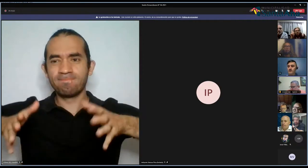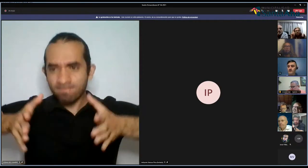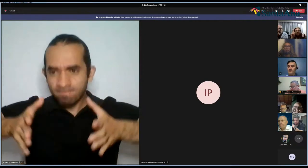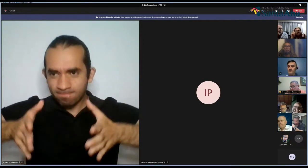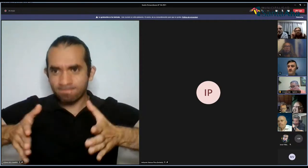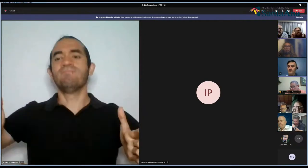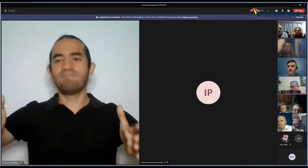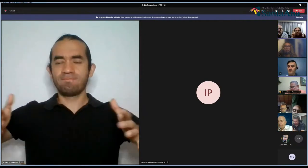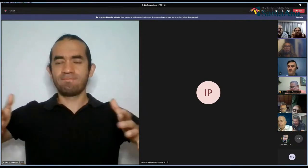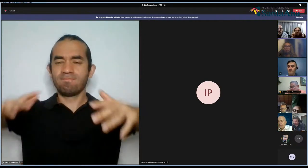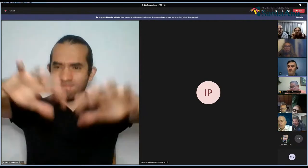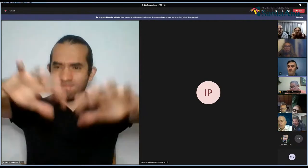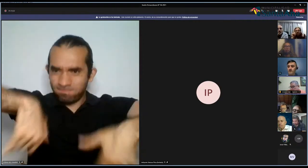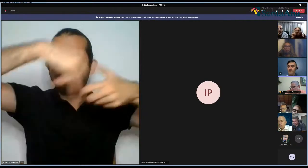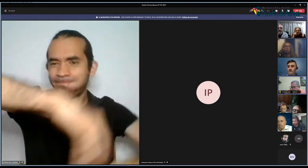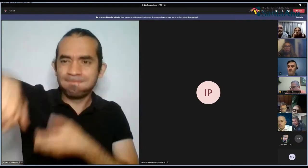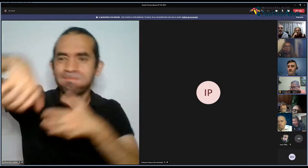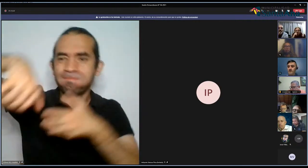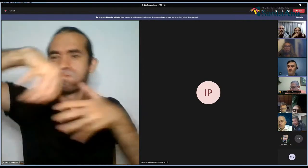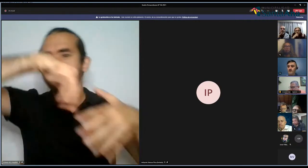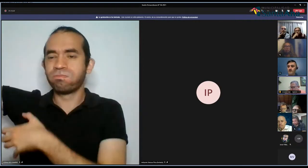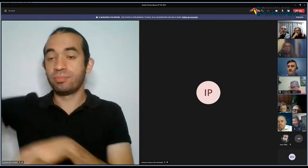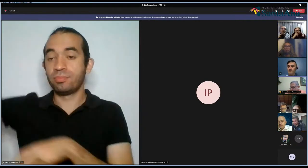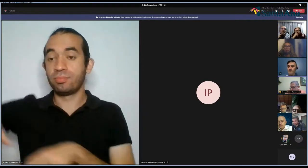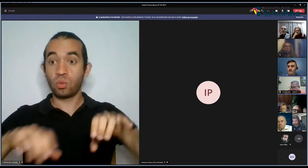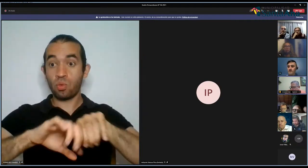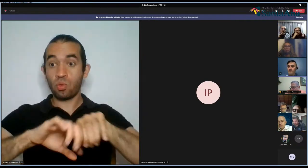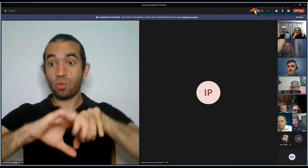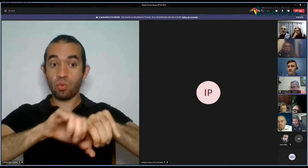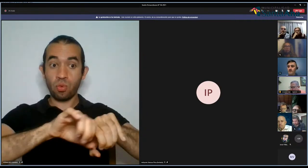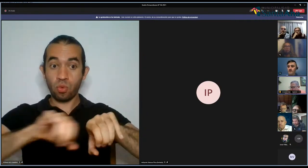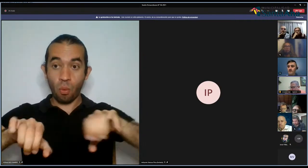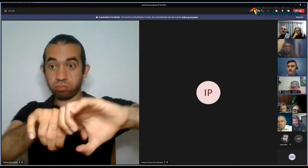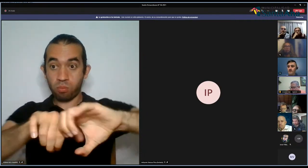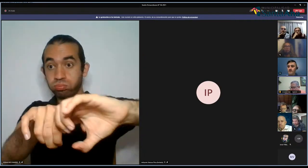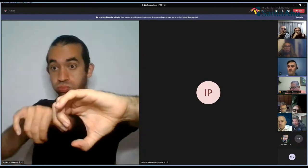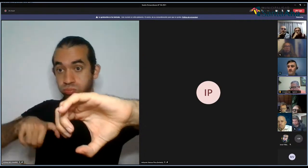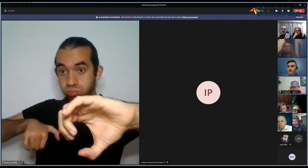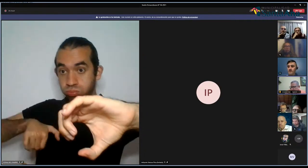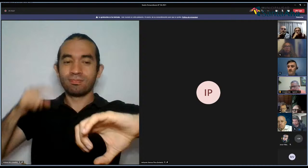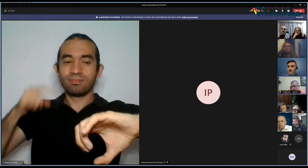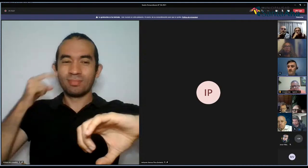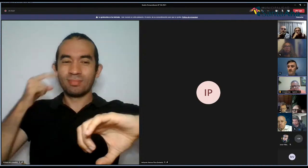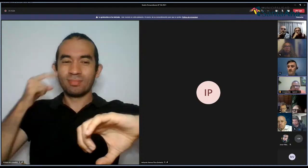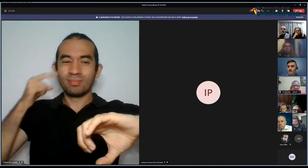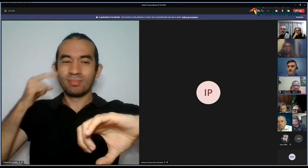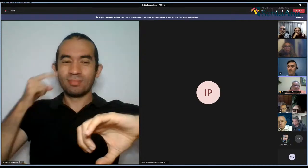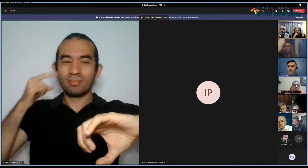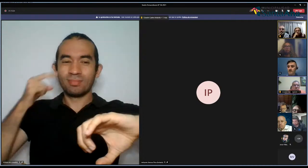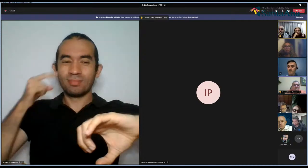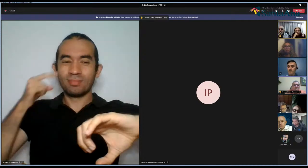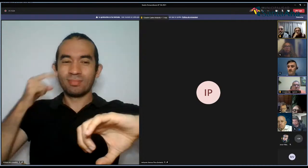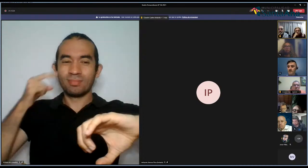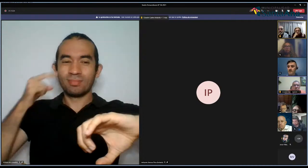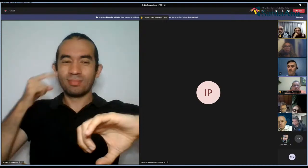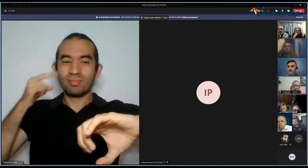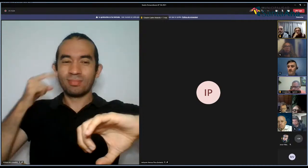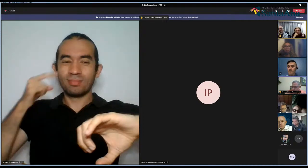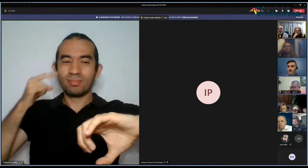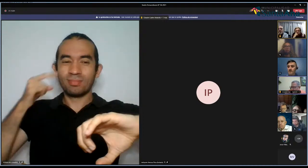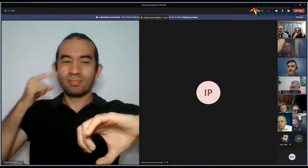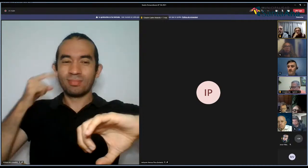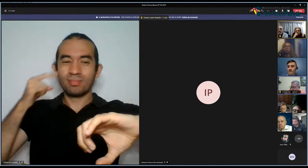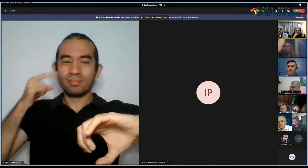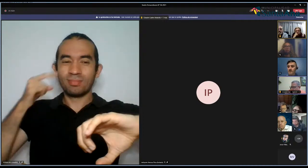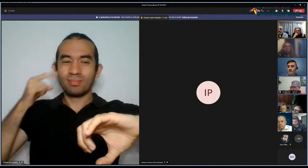aún utilizando el tubo que se pretendía ubicar ahí todavía era mucho más mucho más oneroso y mucho